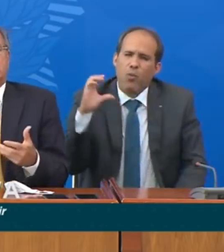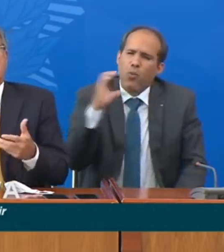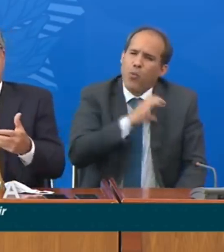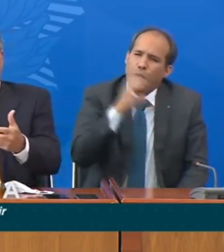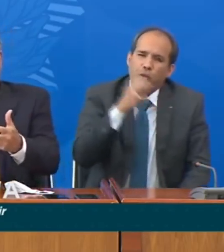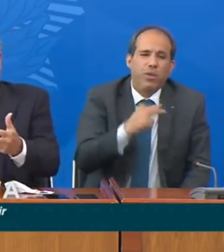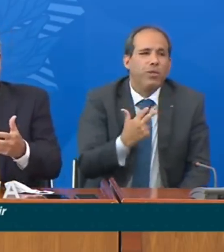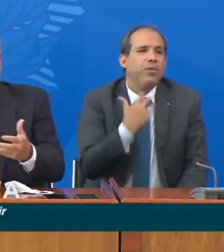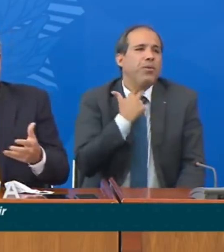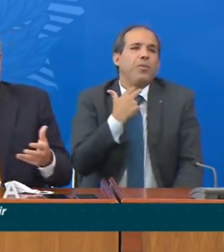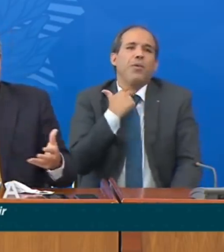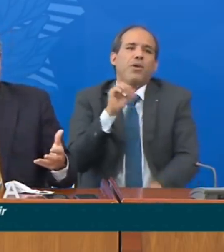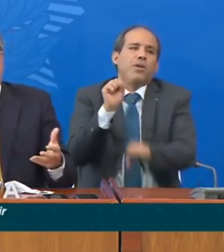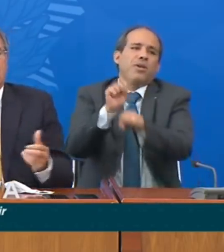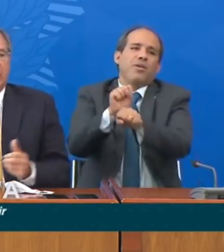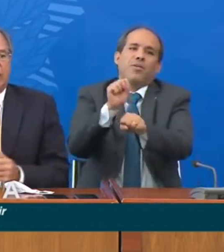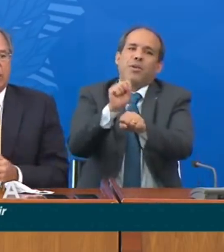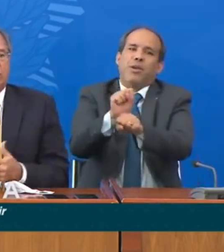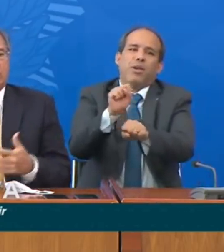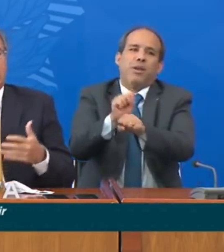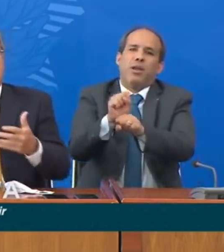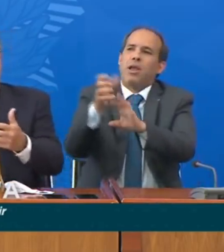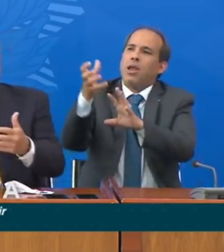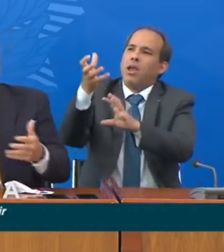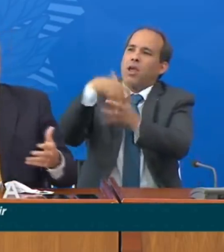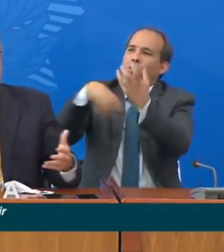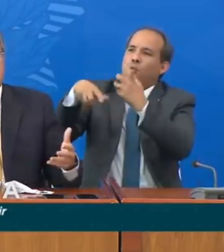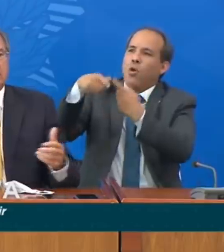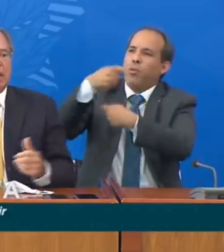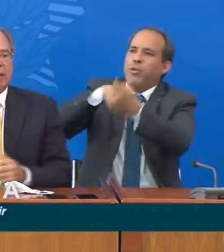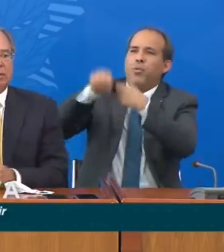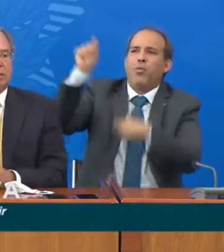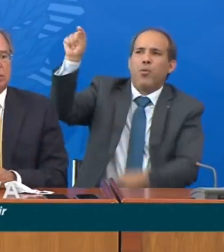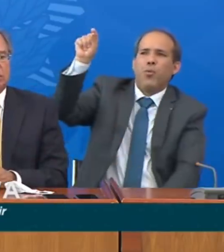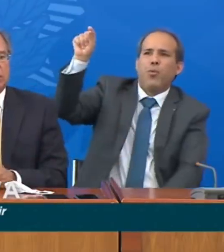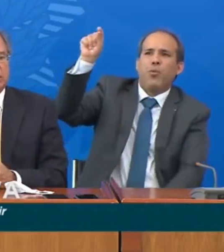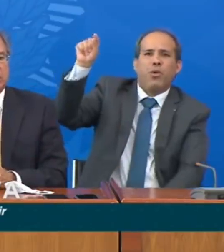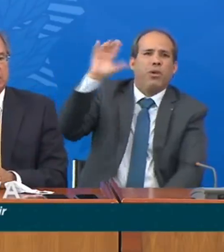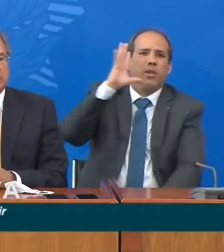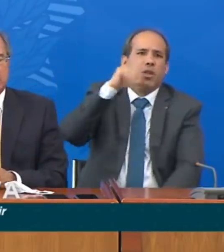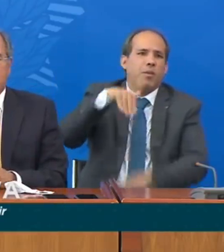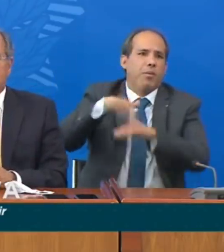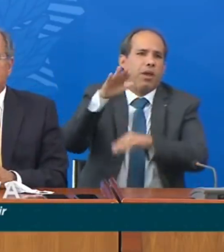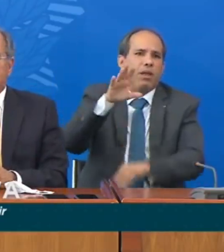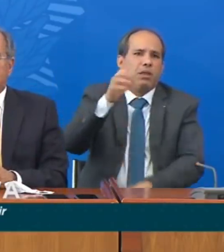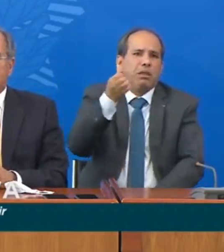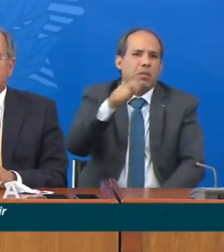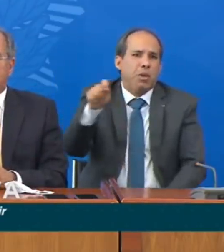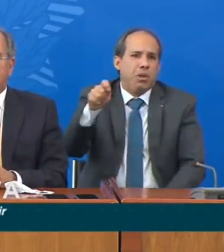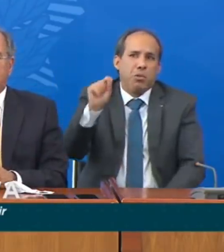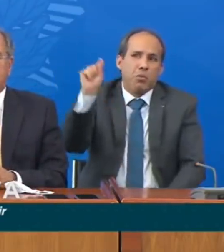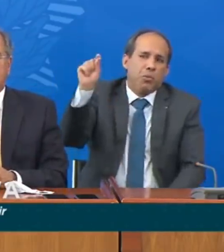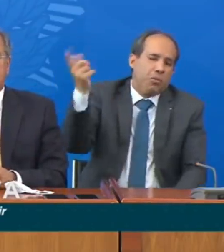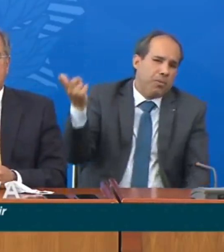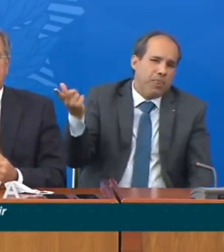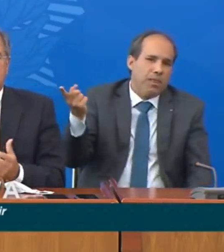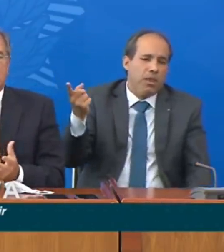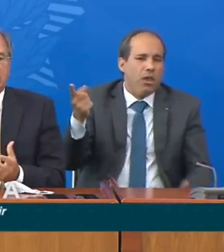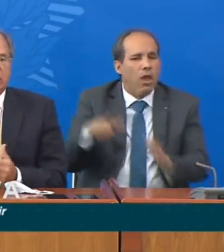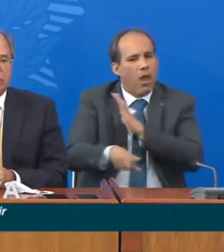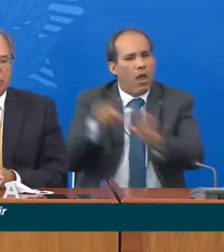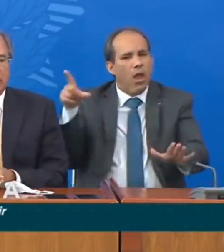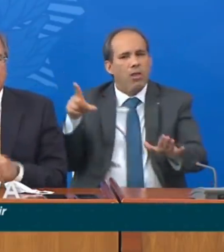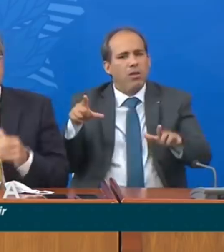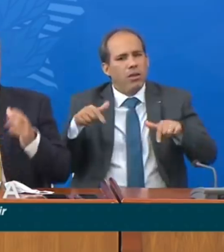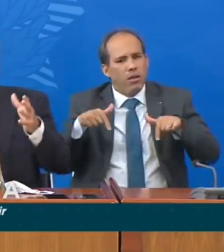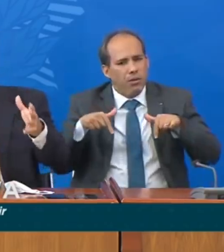poder esperar a reforma tributária, que vai levar mais uns 5, 6 meses. Nós vamos ter que atacar